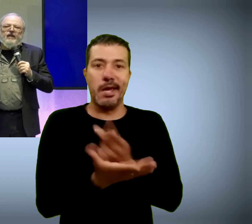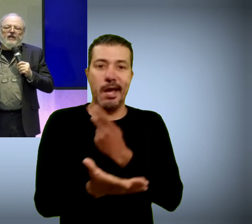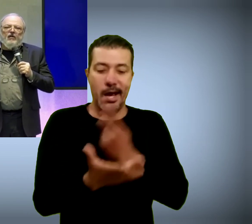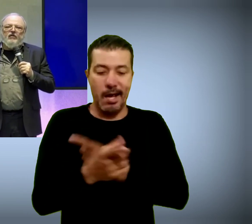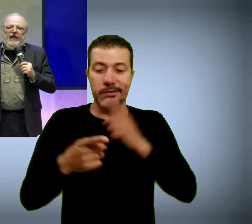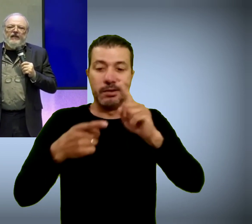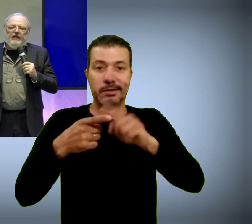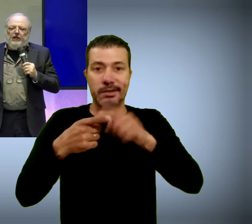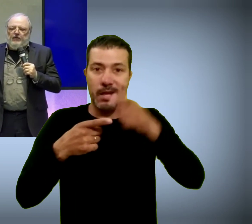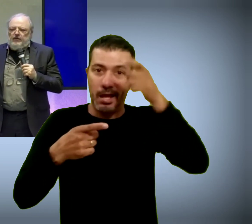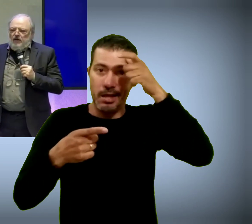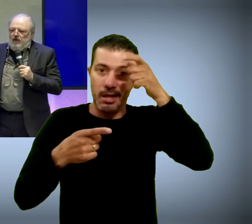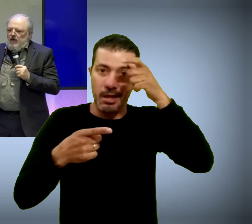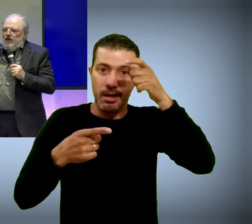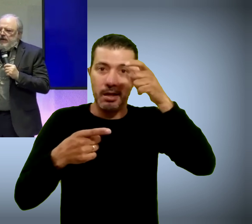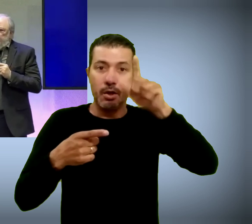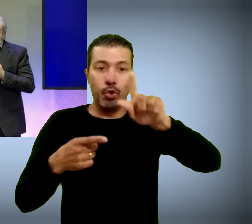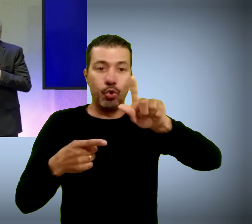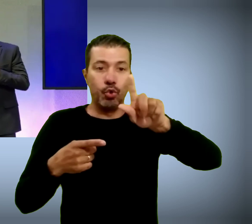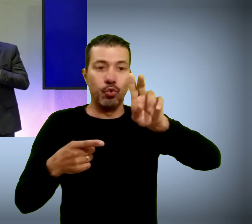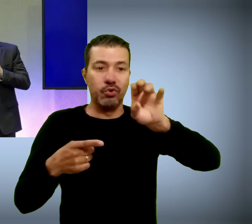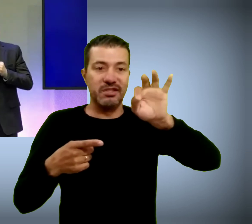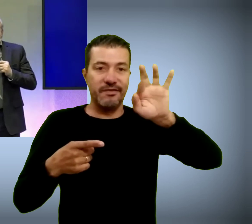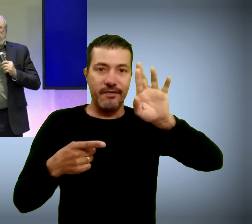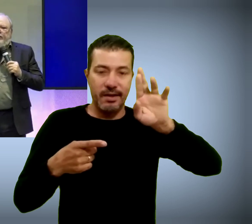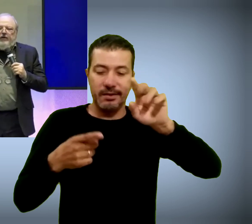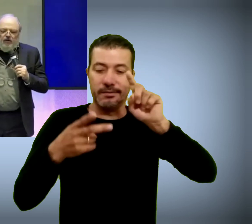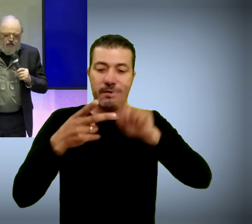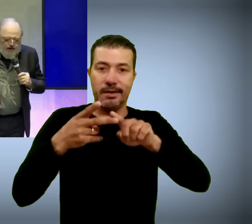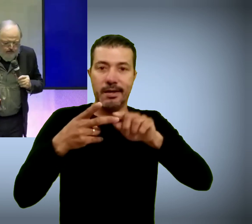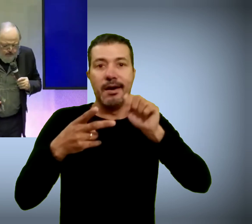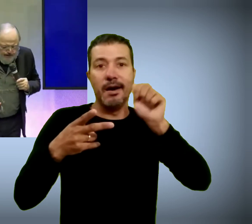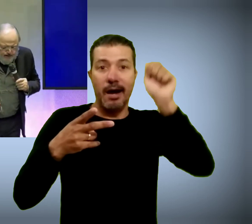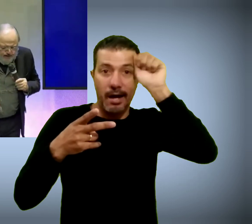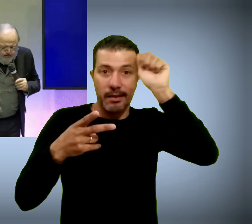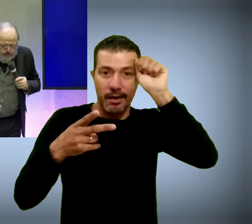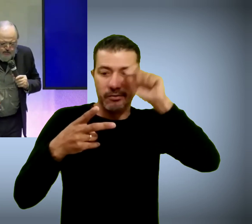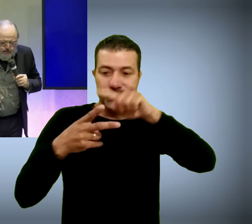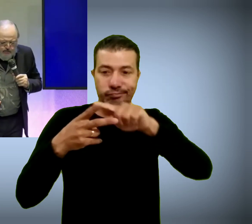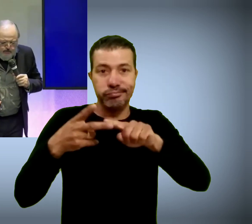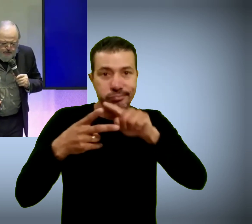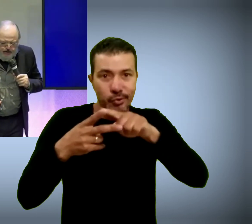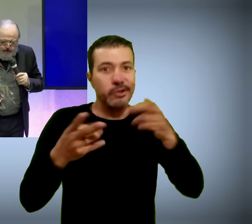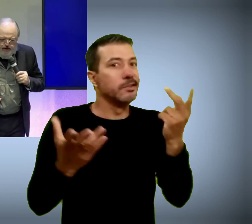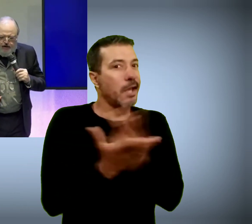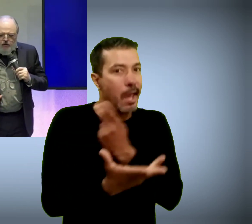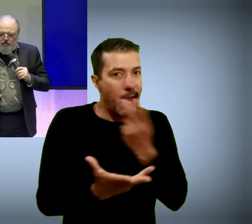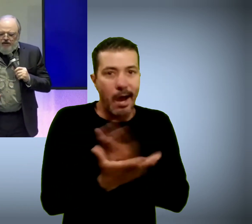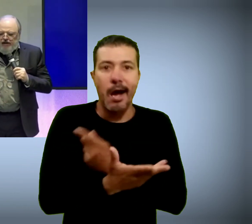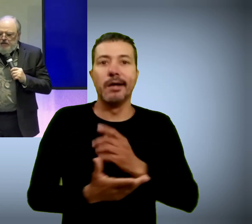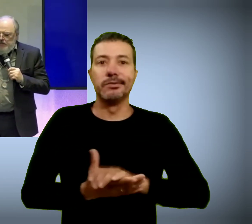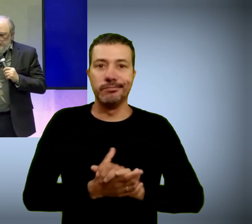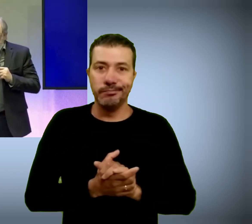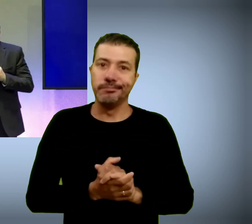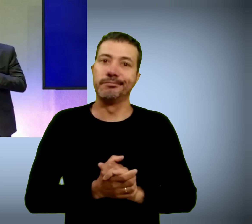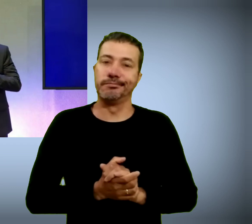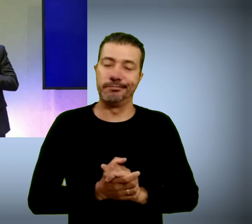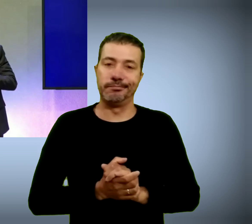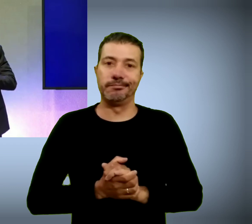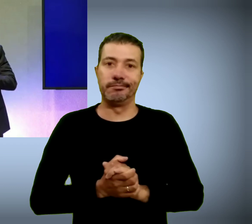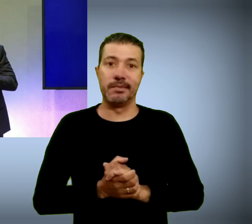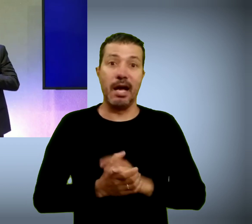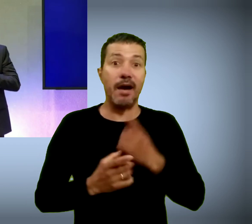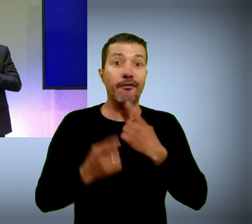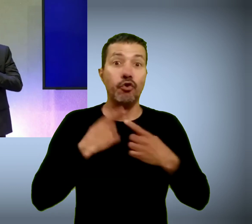própria vontade, não a vontade de Deus. E a vontade de Deus, gente, quando a gente fala da vontade de Deus, eu vou repetir aqui o que eu falei.